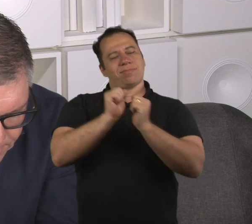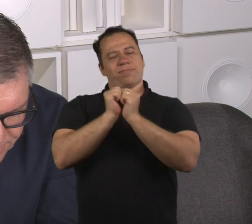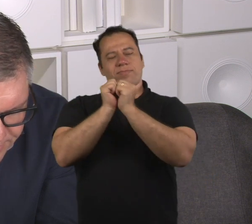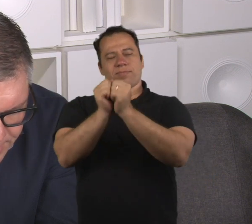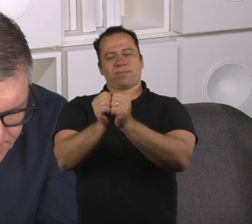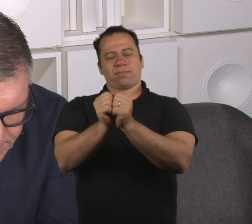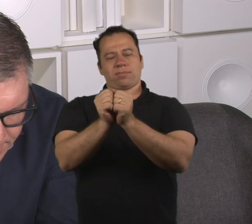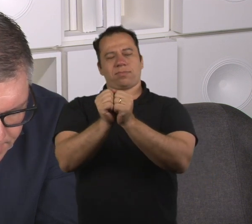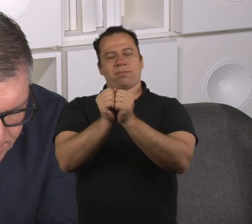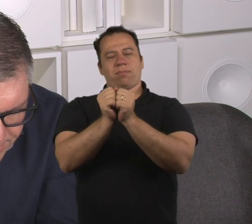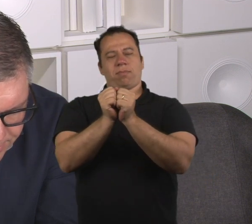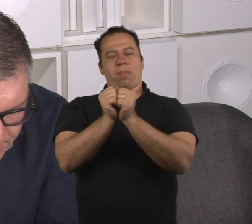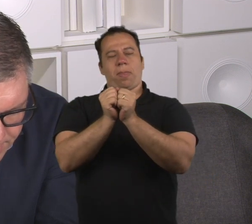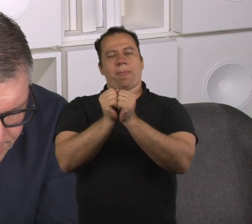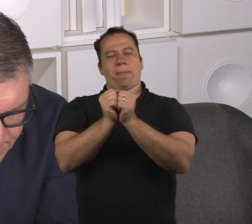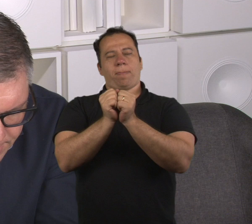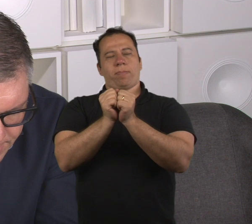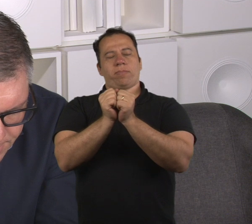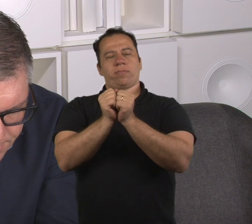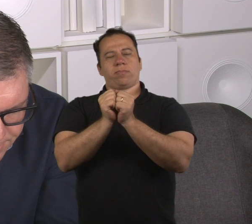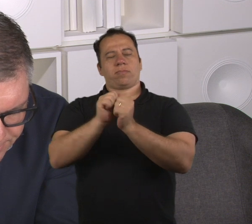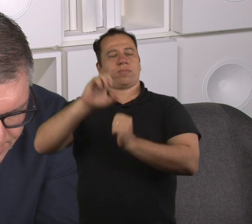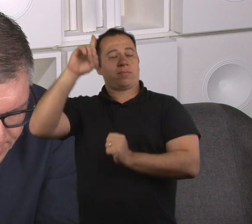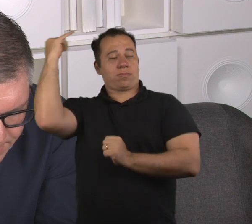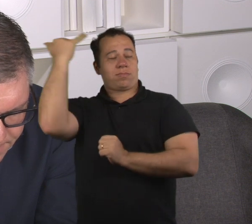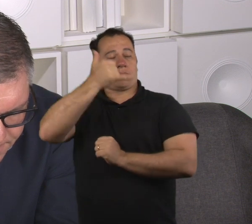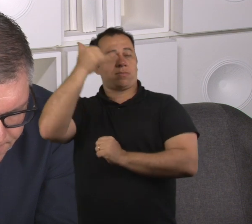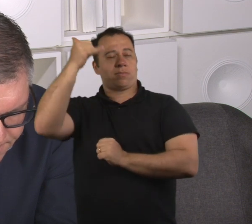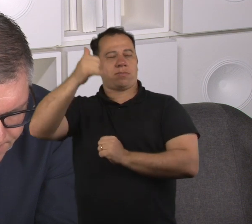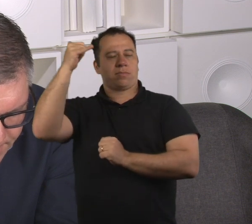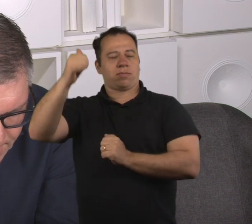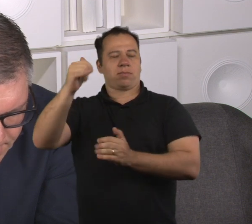seja ouvida, a Tua voz seja ouvida,